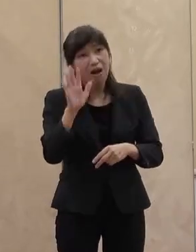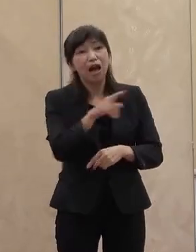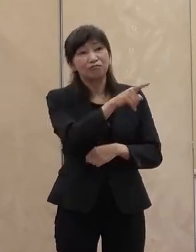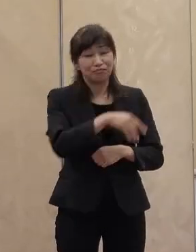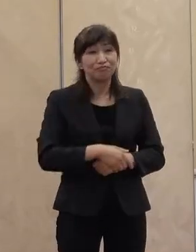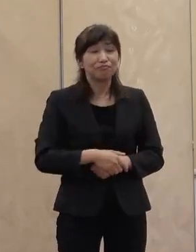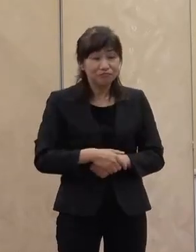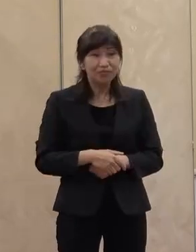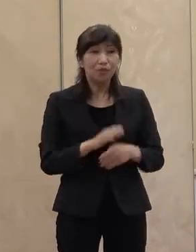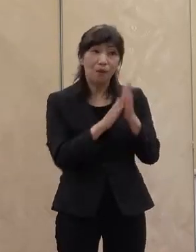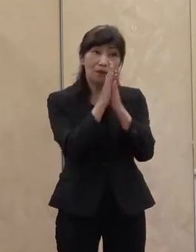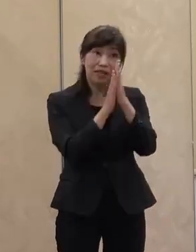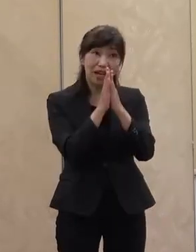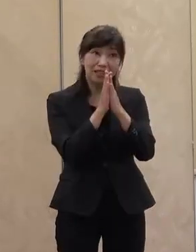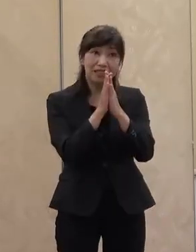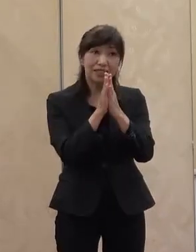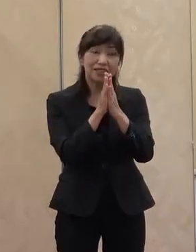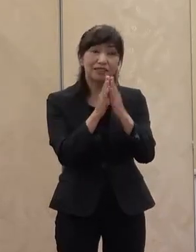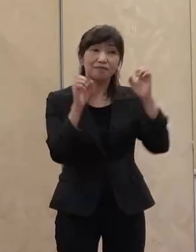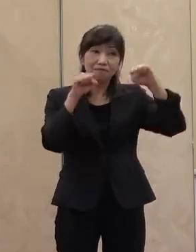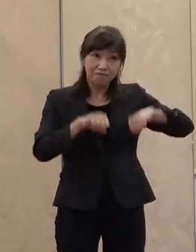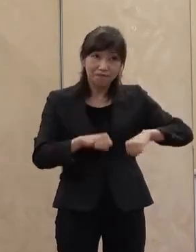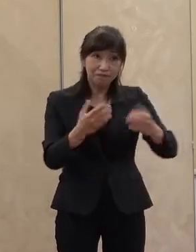いしたということです。